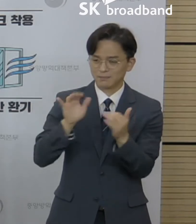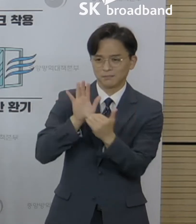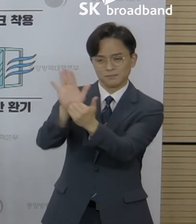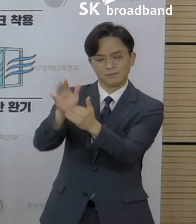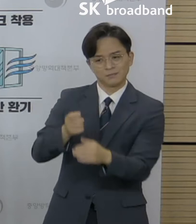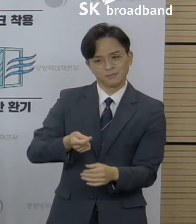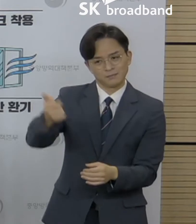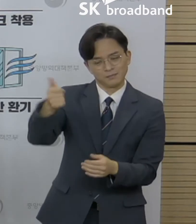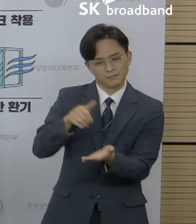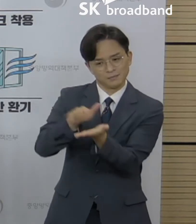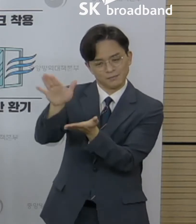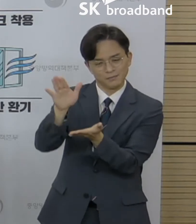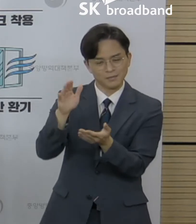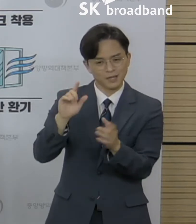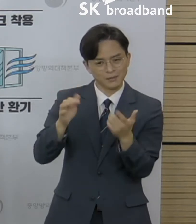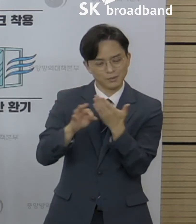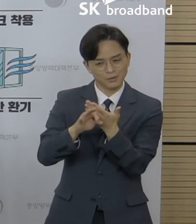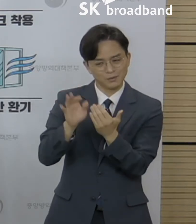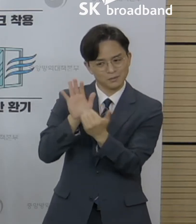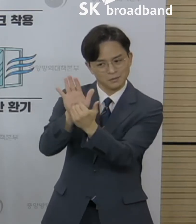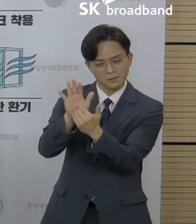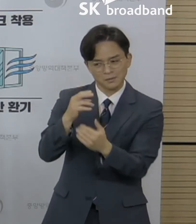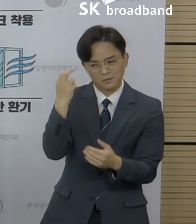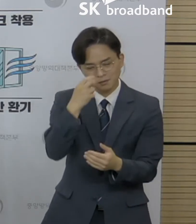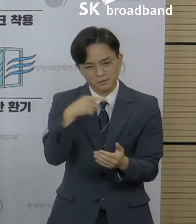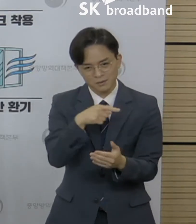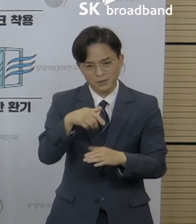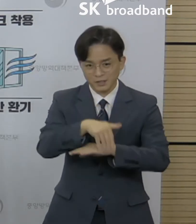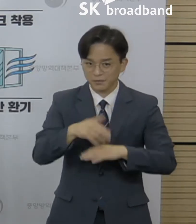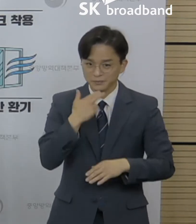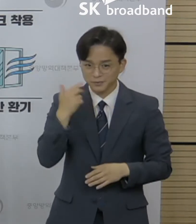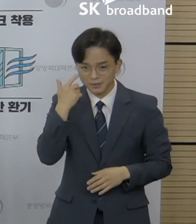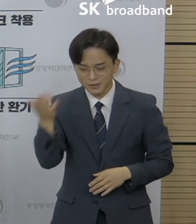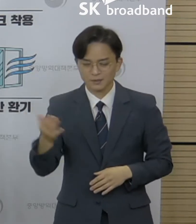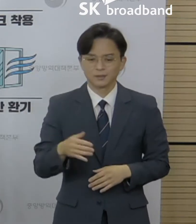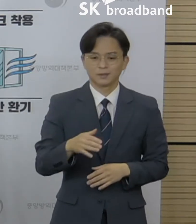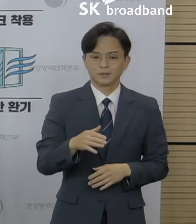상황입니다. 인도네시아의 경우는 그 확진자가 증가되었기